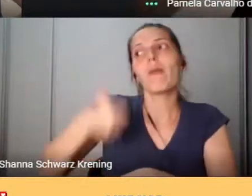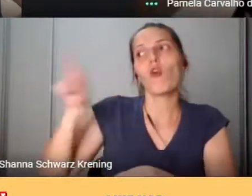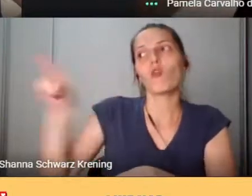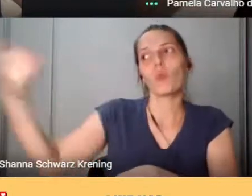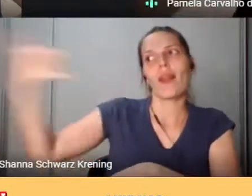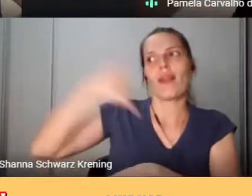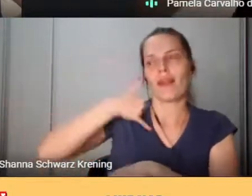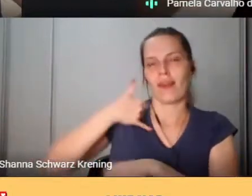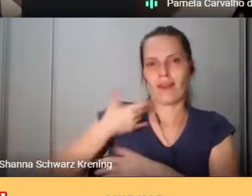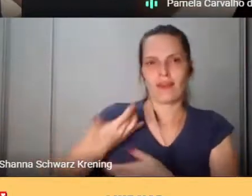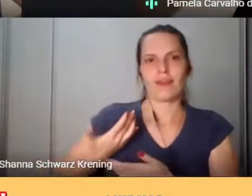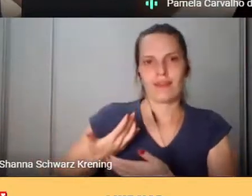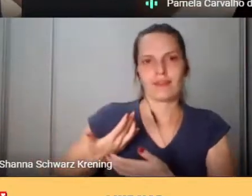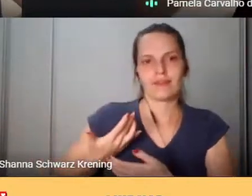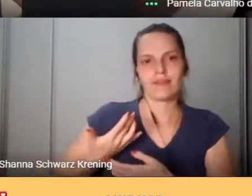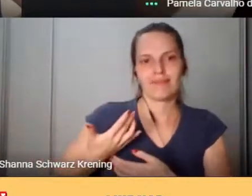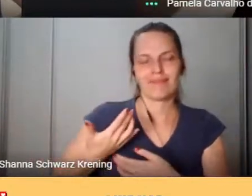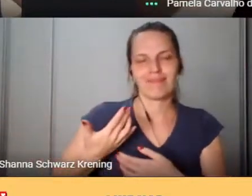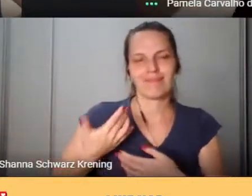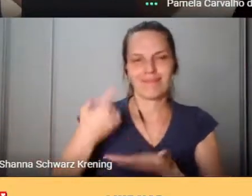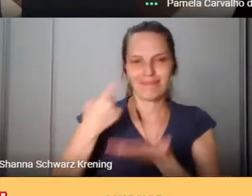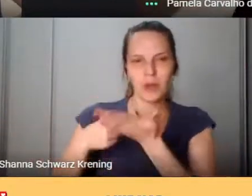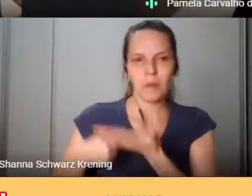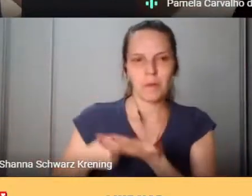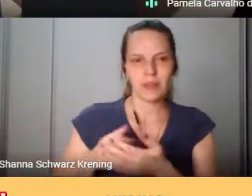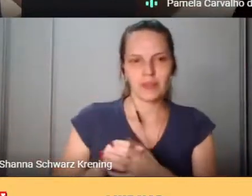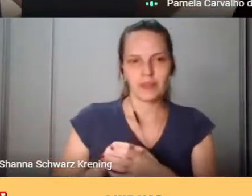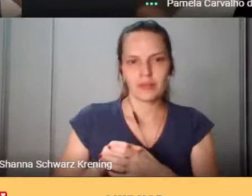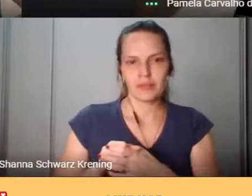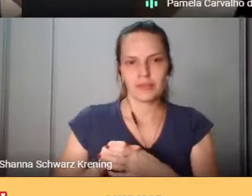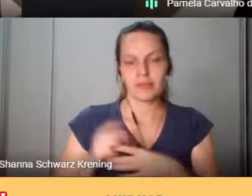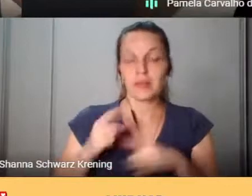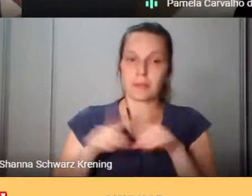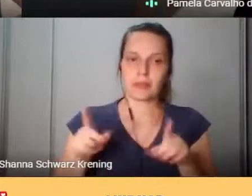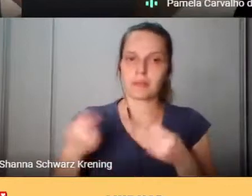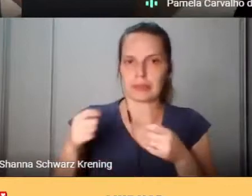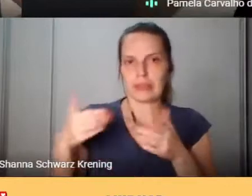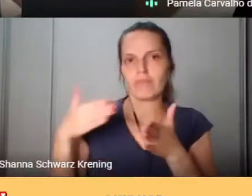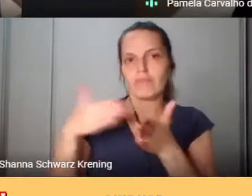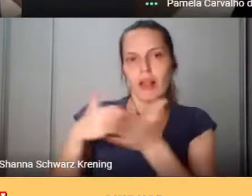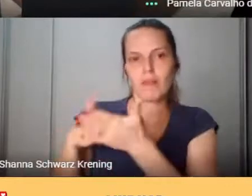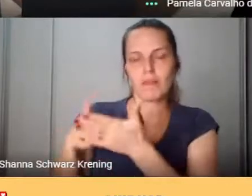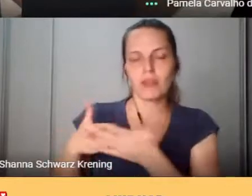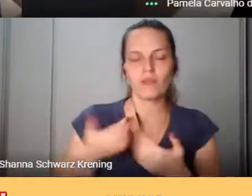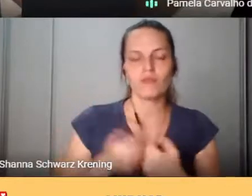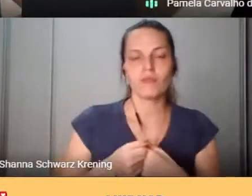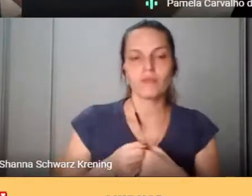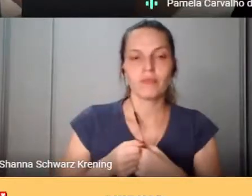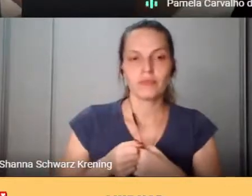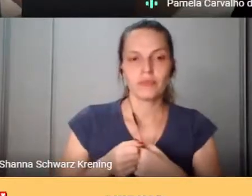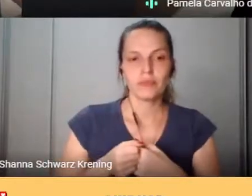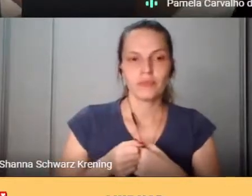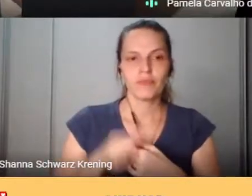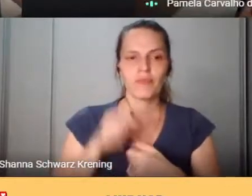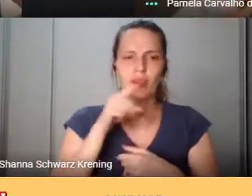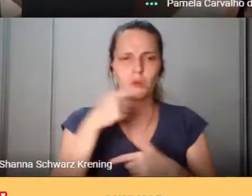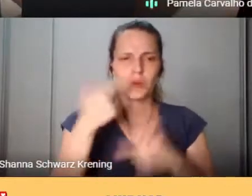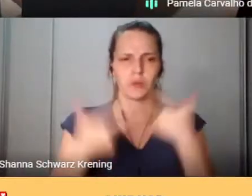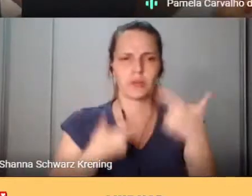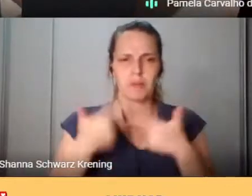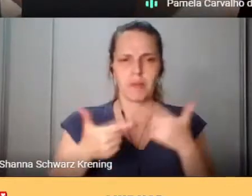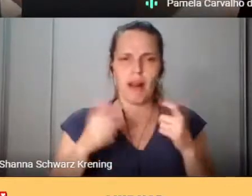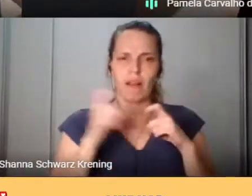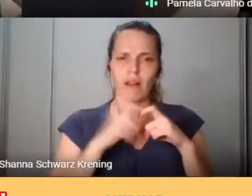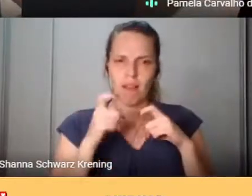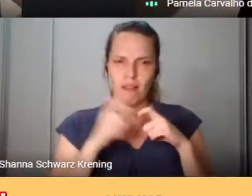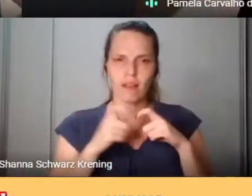né? Mas óbvio, né? Limites, né? Tu trabalha com a clínica, né? E